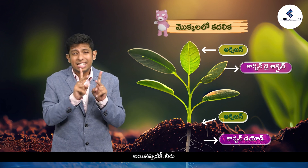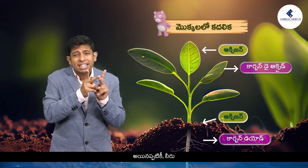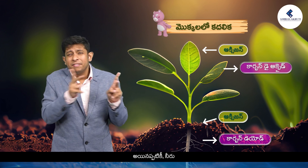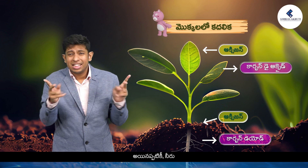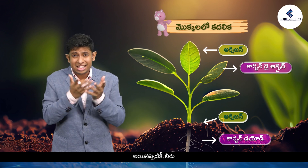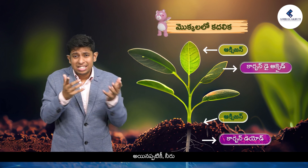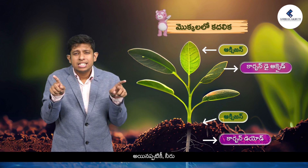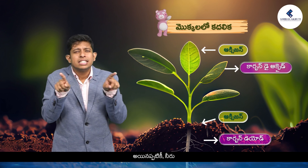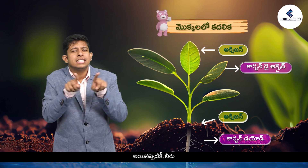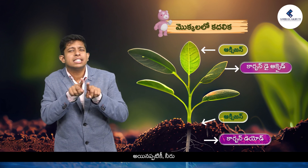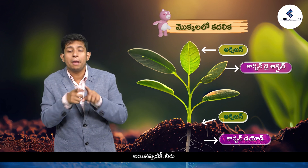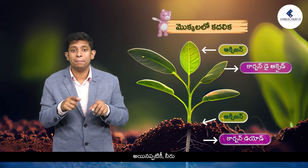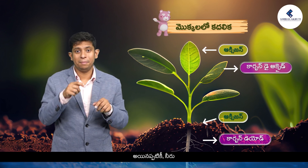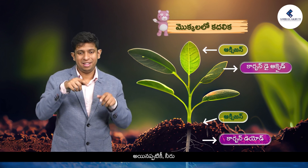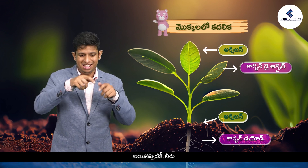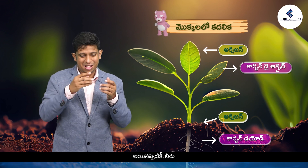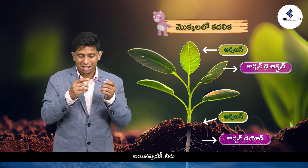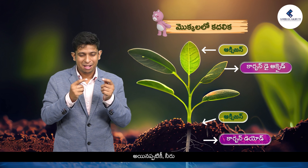అయినప్పటికీ నీరు,